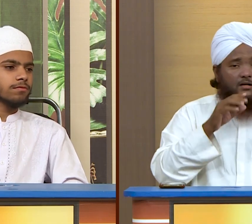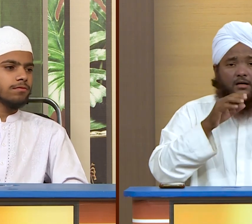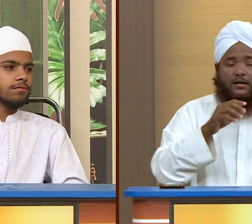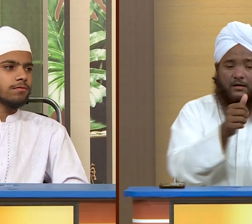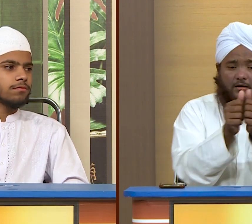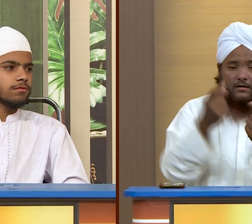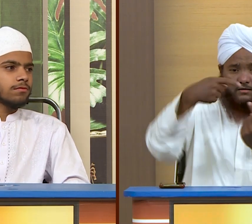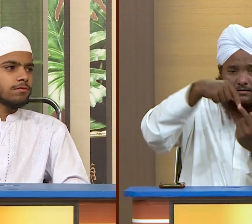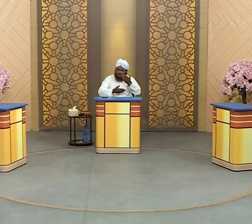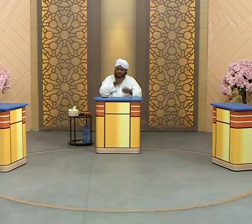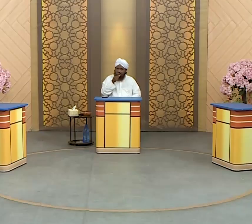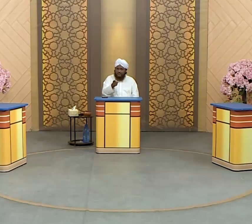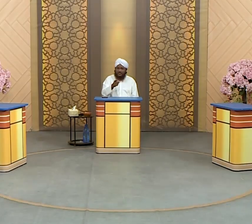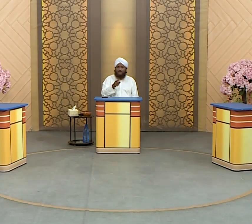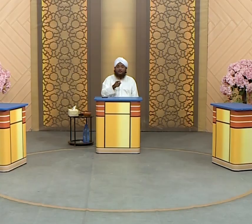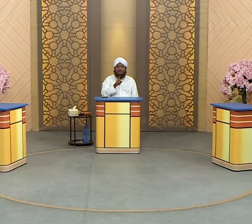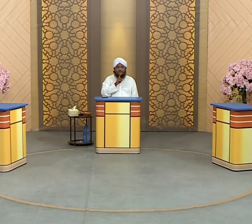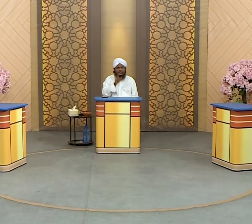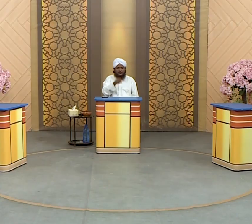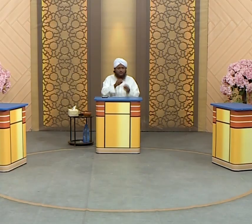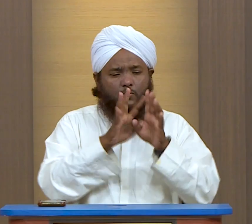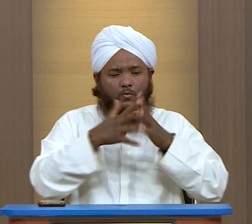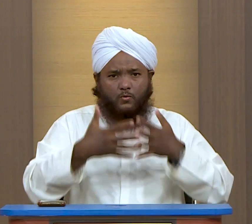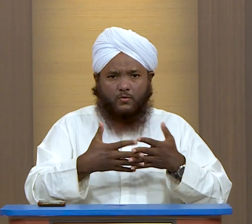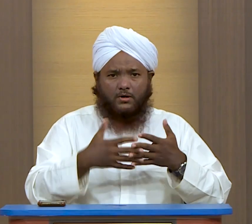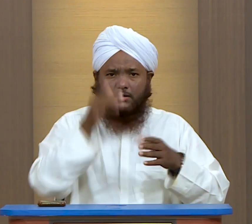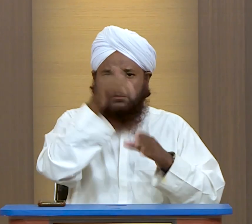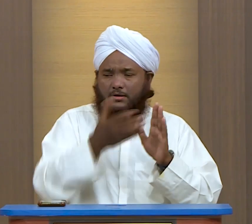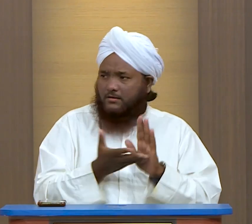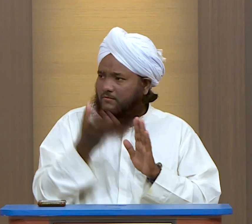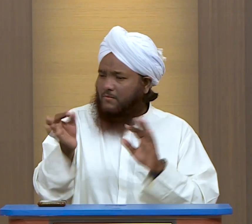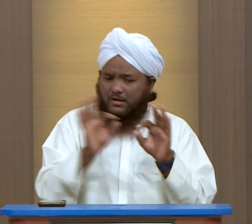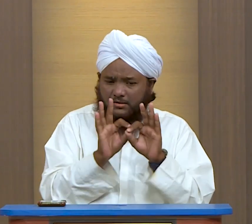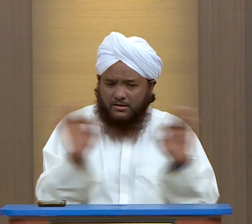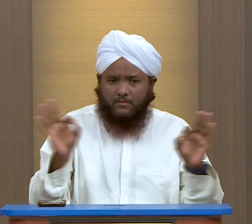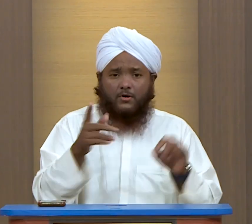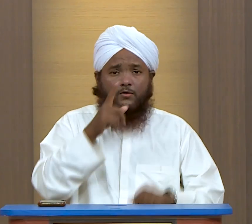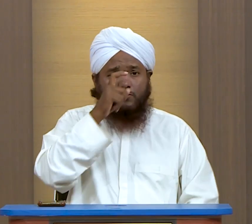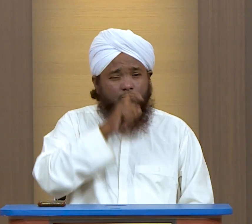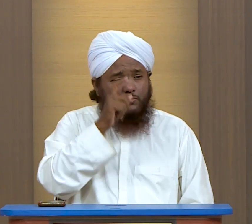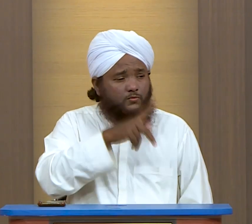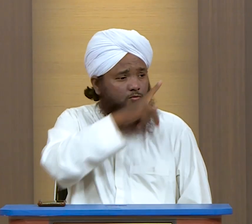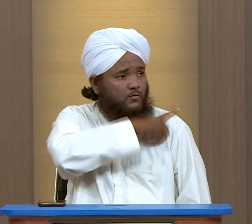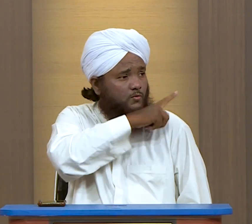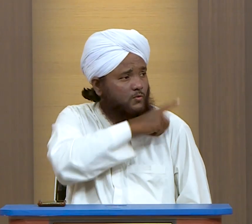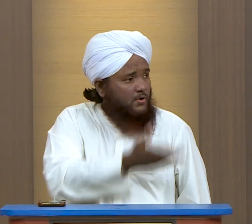فرماتے ہیں، یہ آیت اس بات پر قوی دلیل ہے کہ جھوٹ تمام کبیرہ گناہوں میں سب سے بڑا گناہ